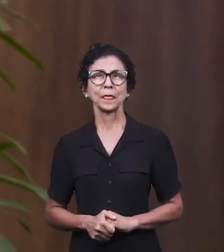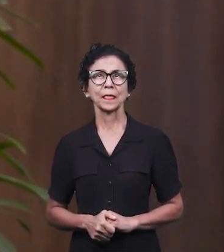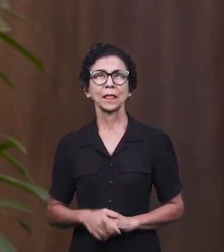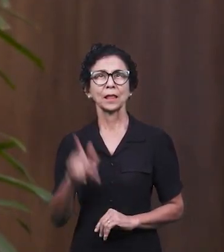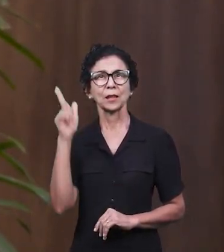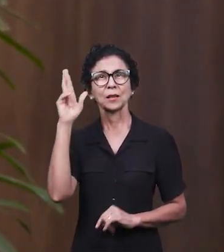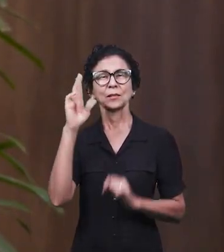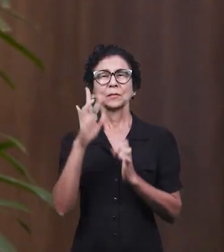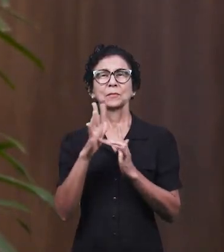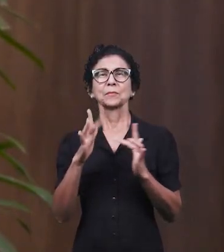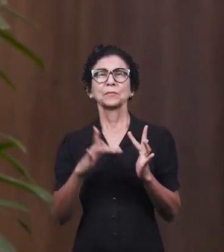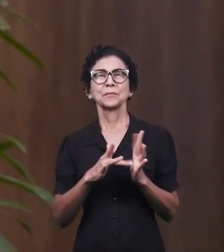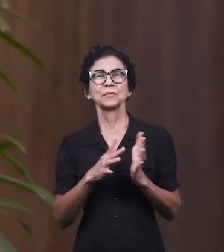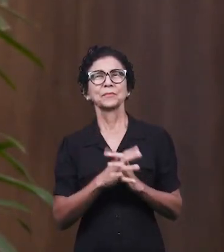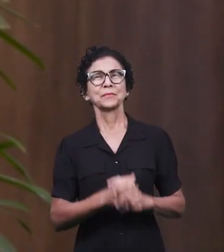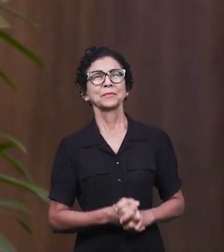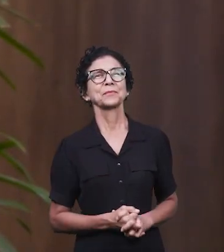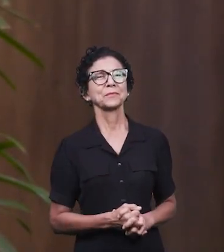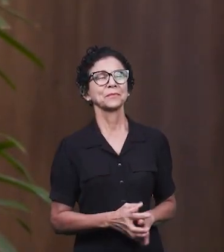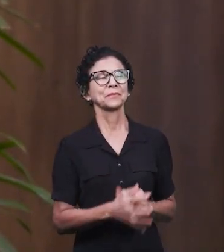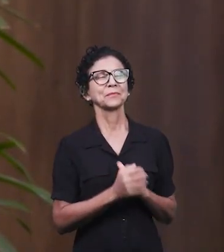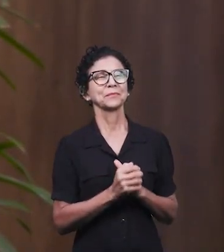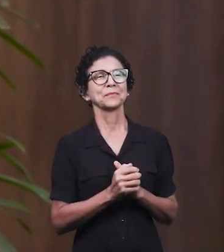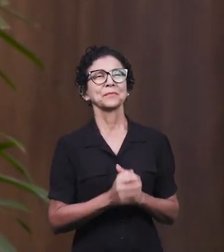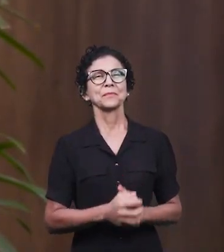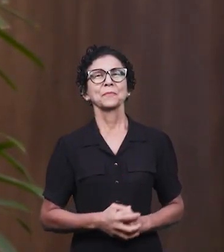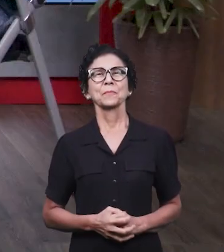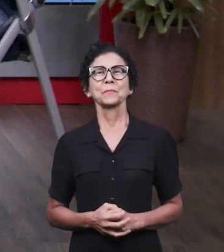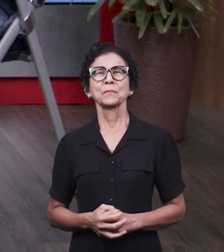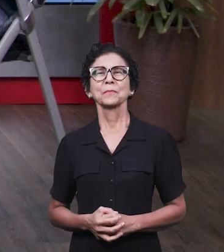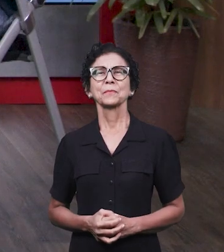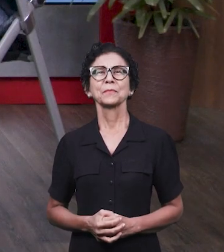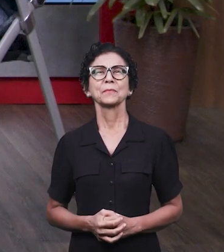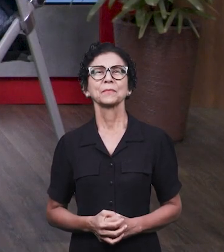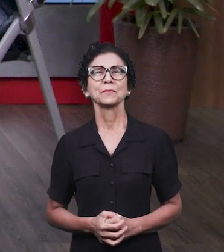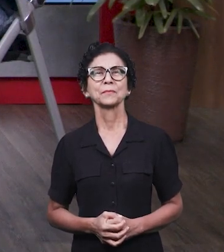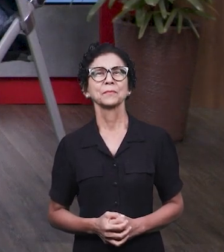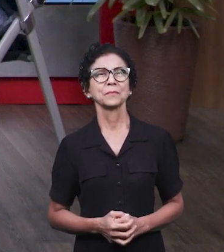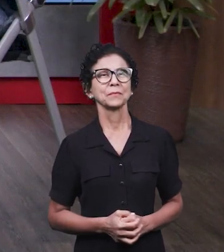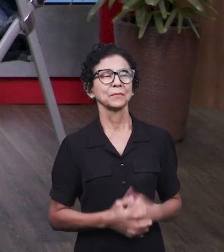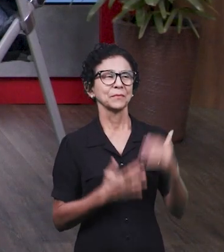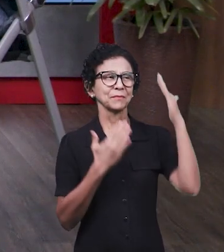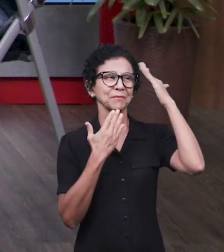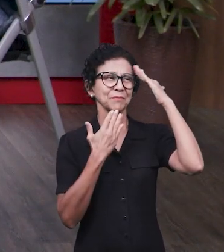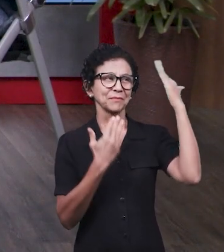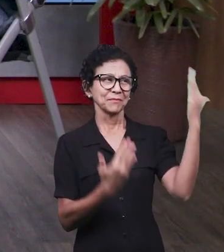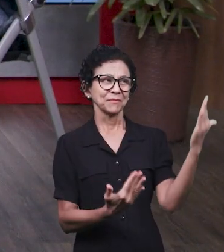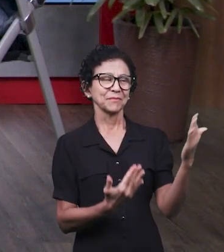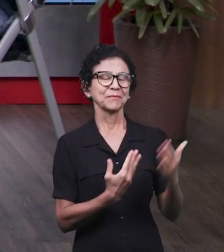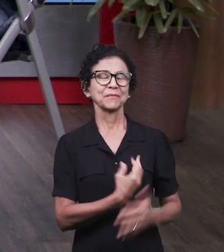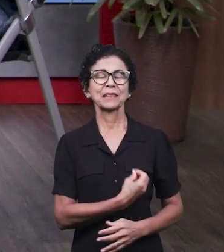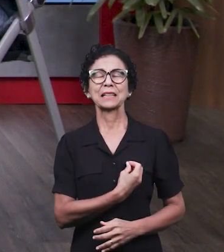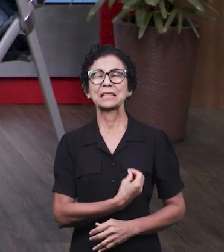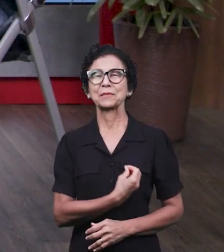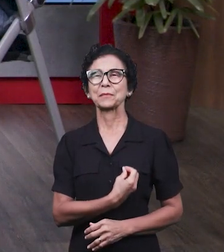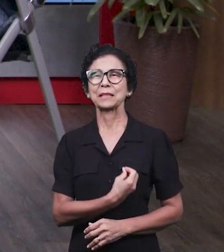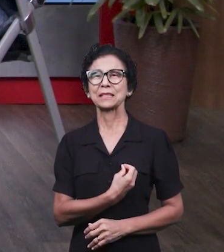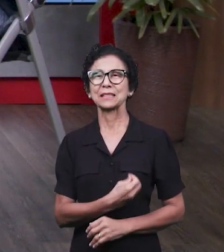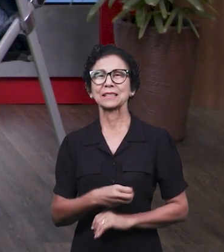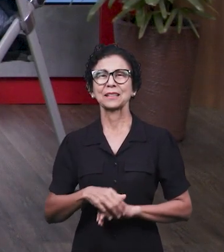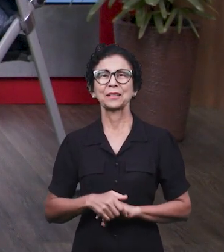do Senhor Jesus. Amém? Raquel, quero agradecer a você, Raquel, pela sua participação